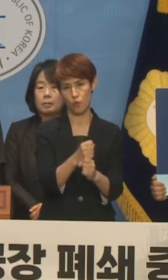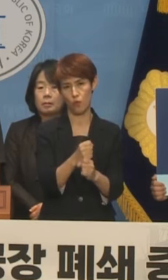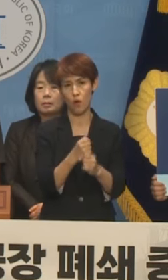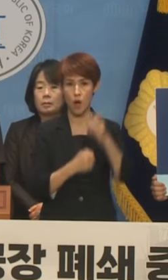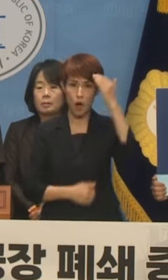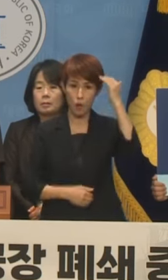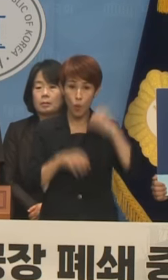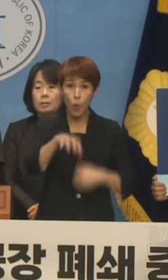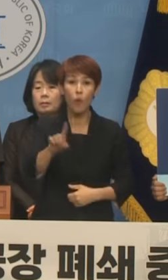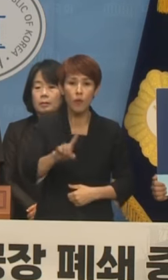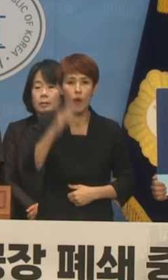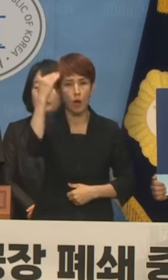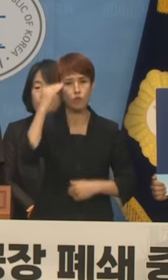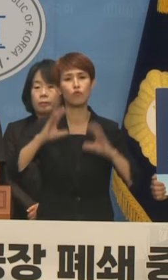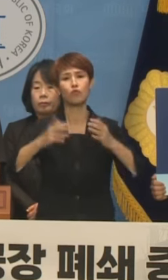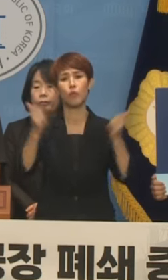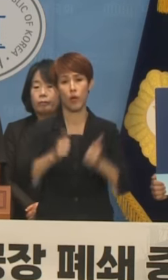국회 아닙니까?